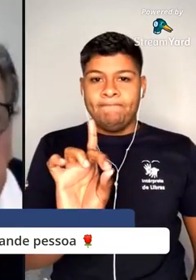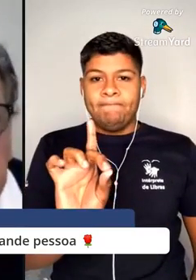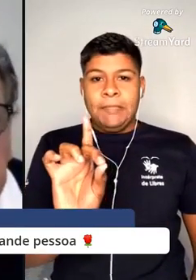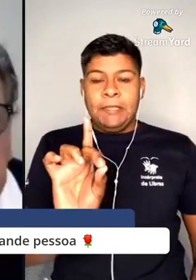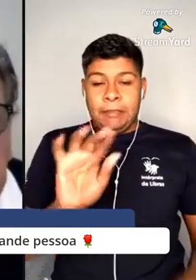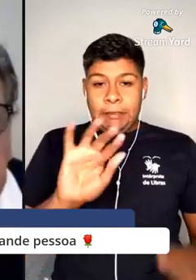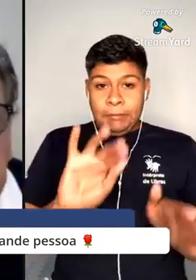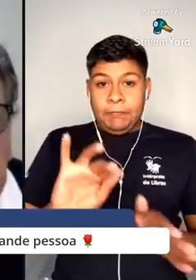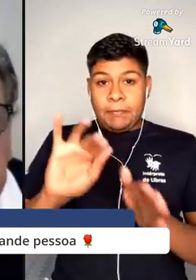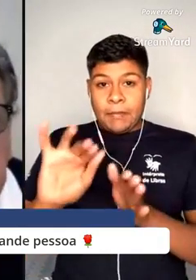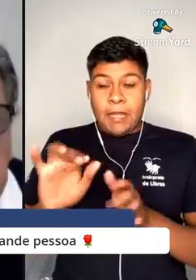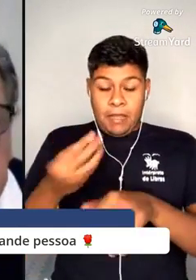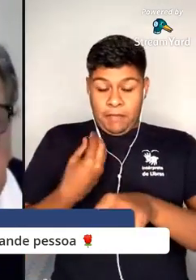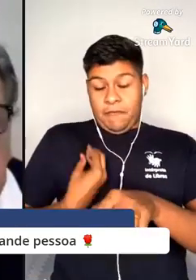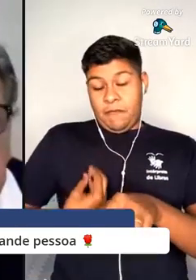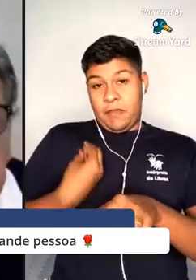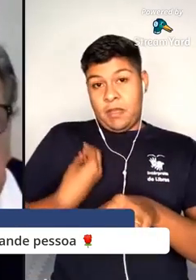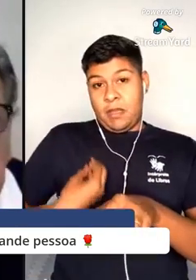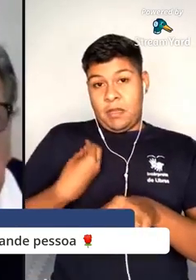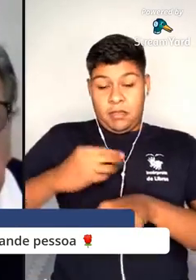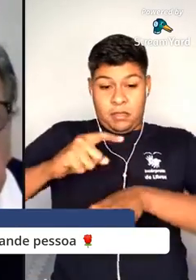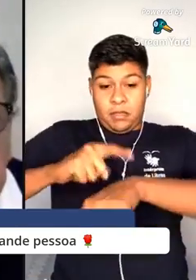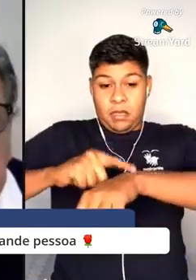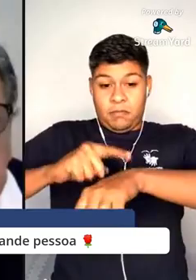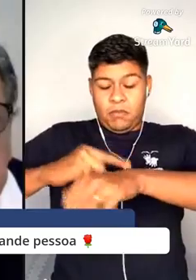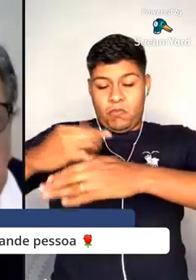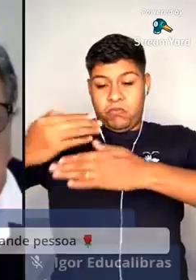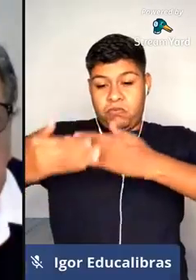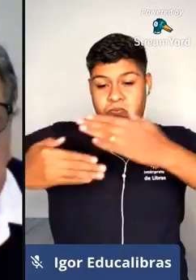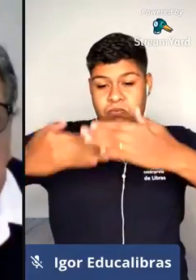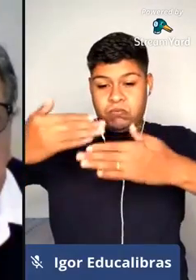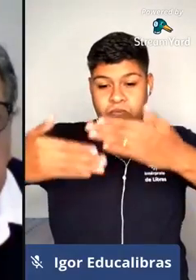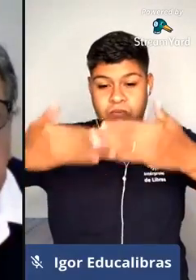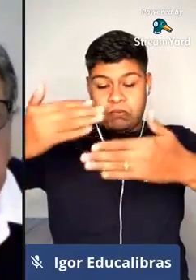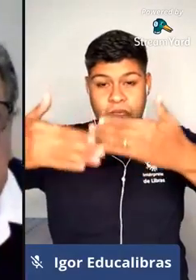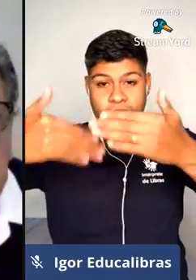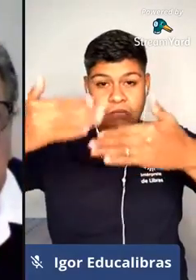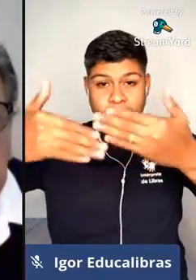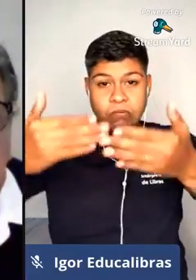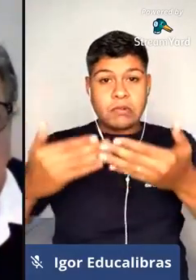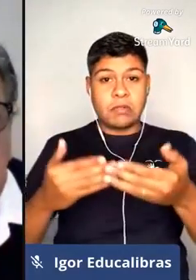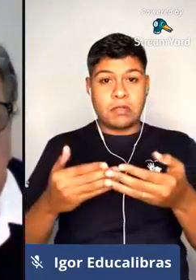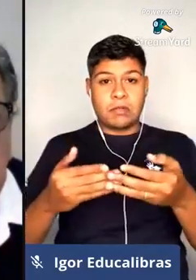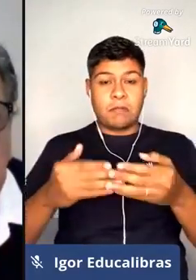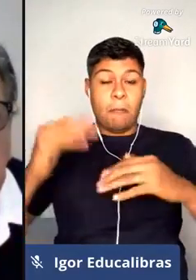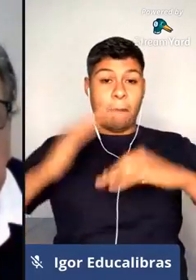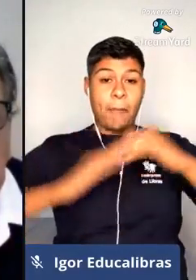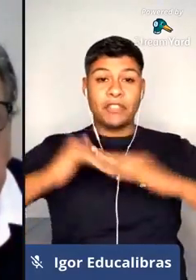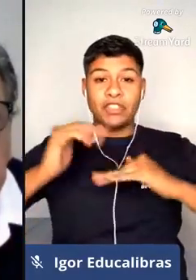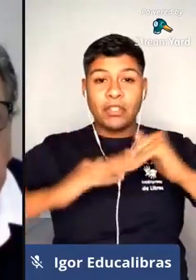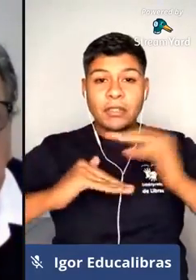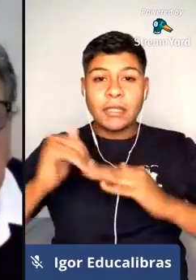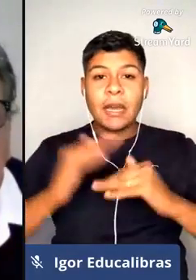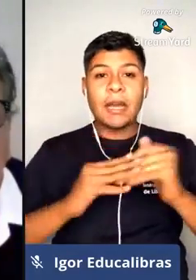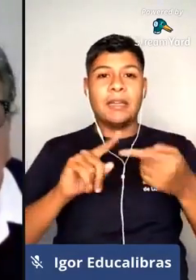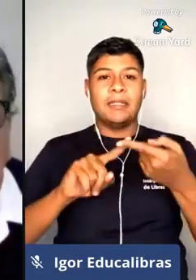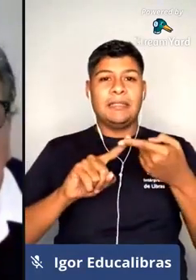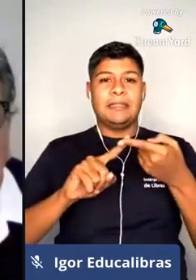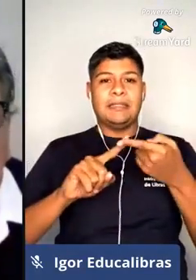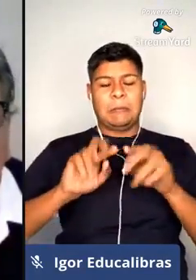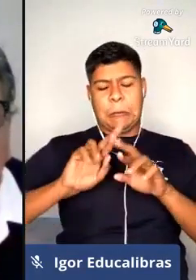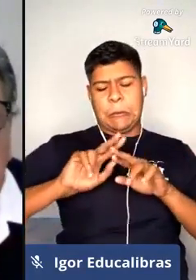Passei, depois do período da minha vida, por inúmeros empreendimentos profissionais em